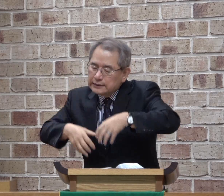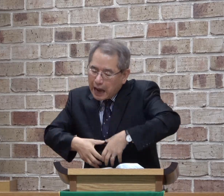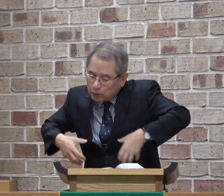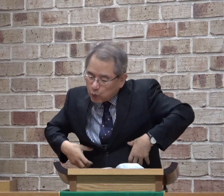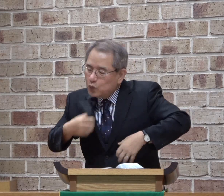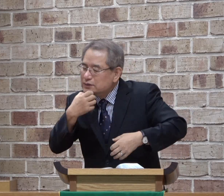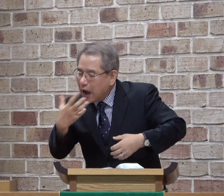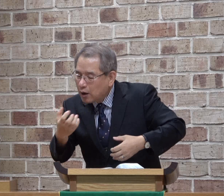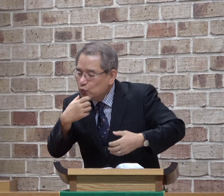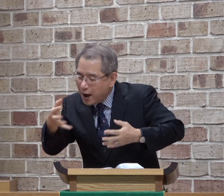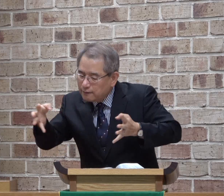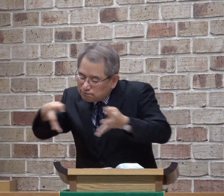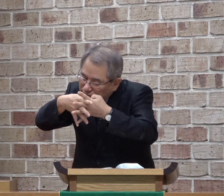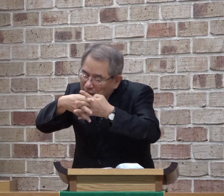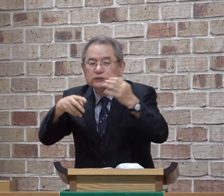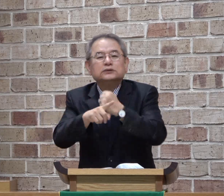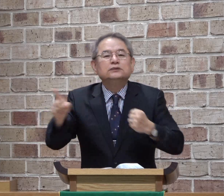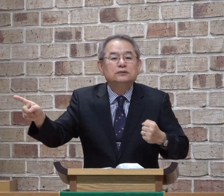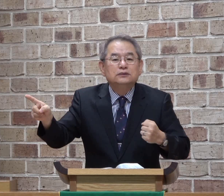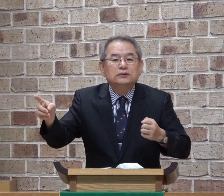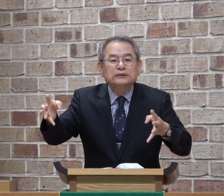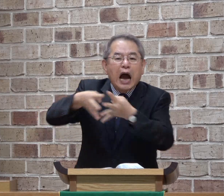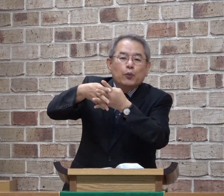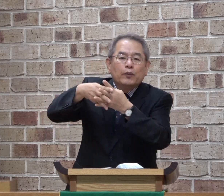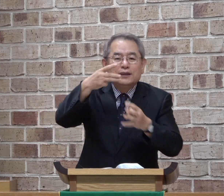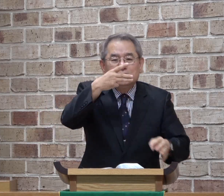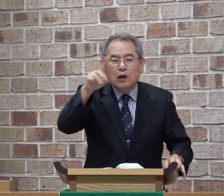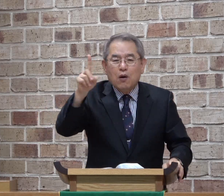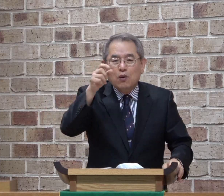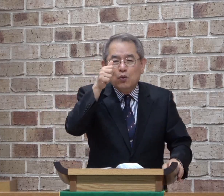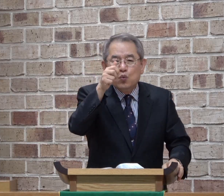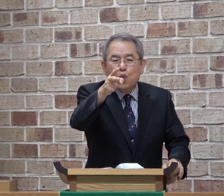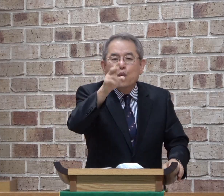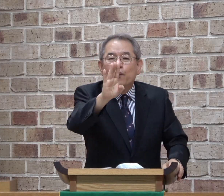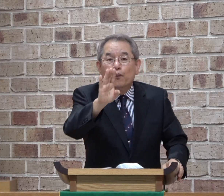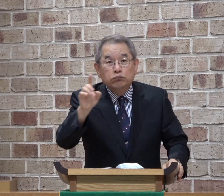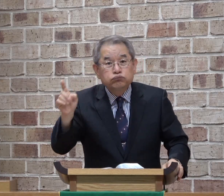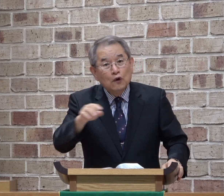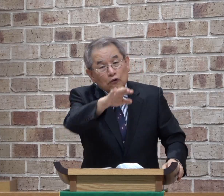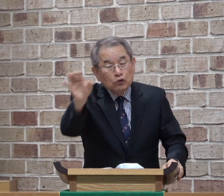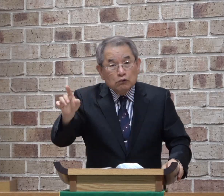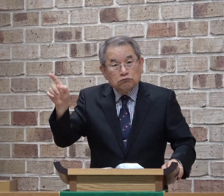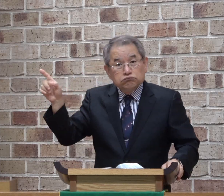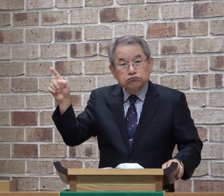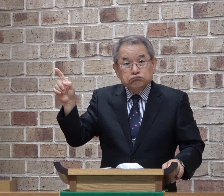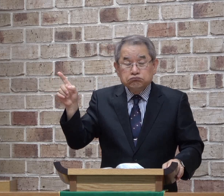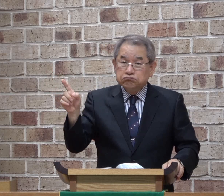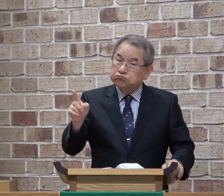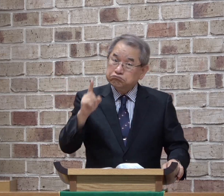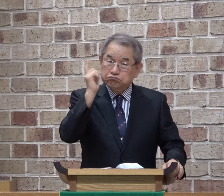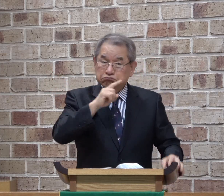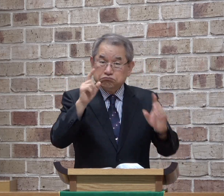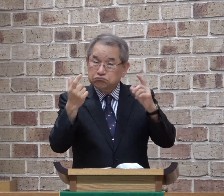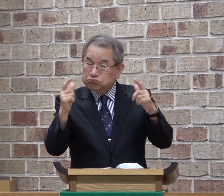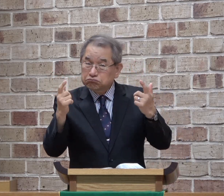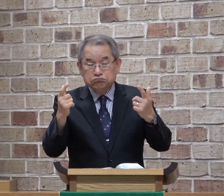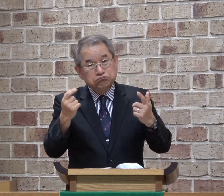우리가 서로 어떤 일에 대해서 고집 부리지 않고 그것을 좋은 방법으로 타협해서 해결해 가는 것입니다.